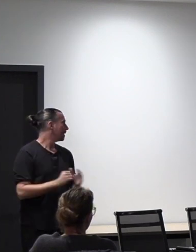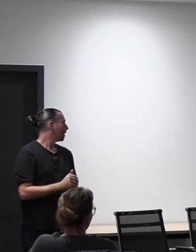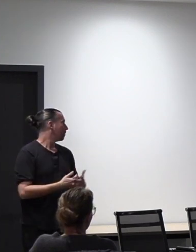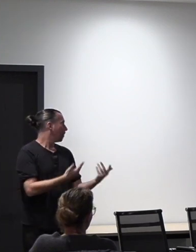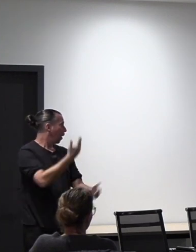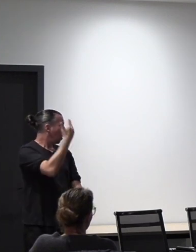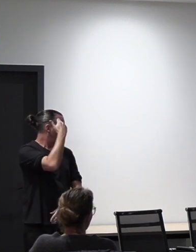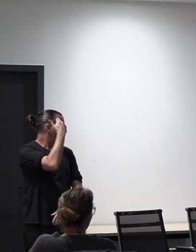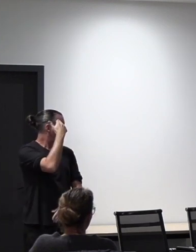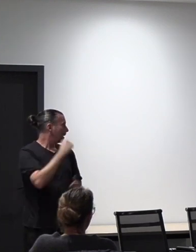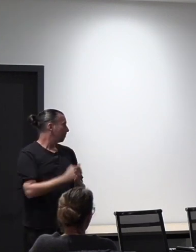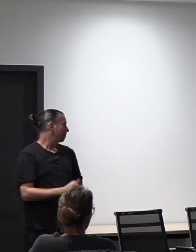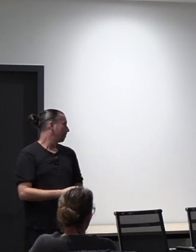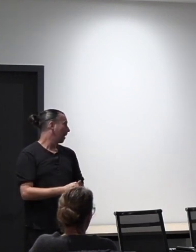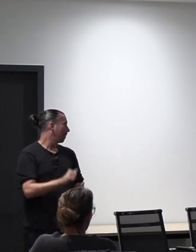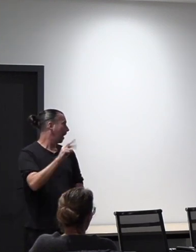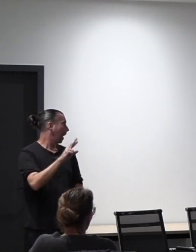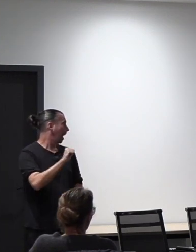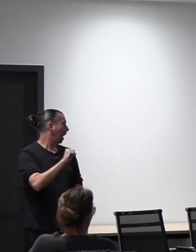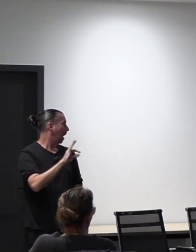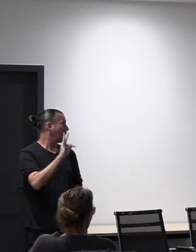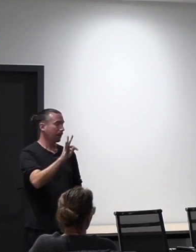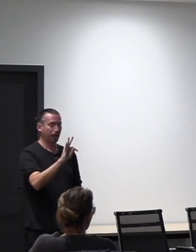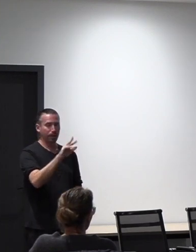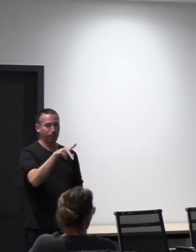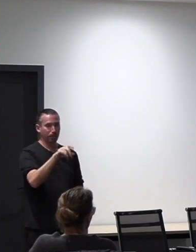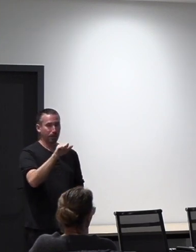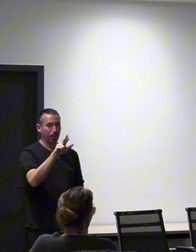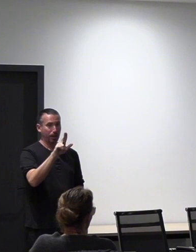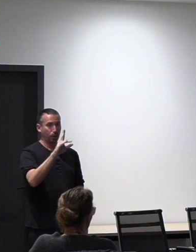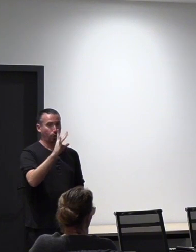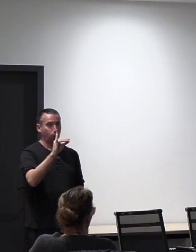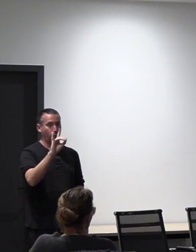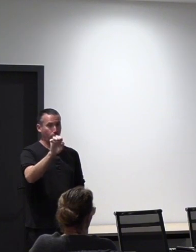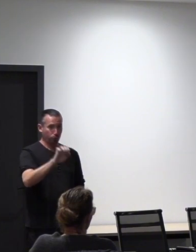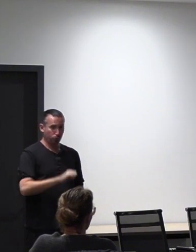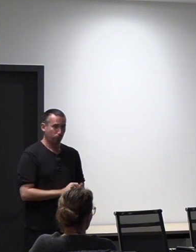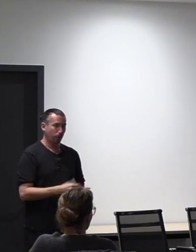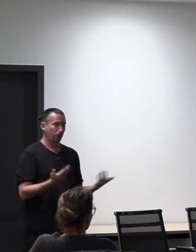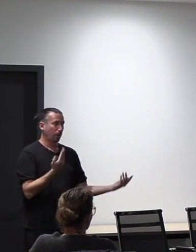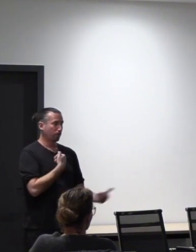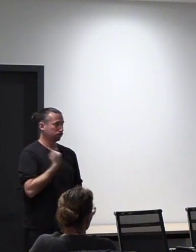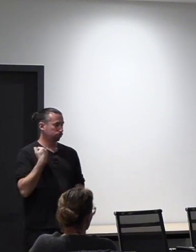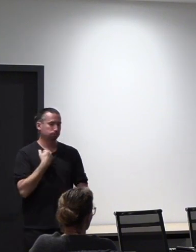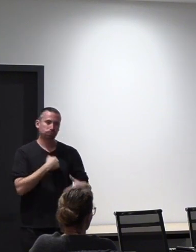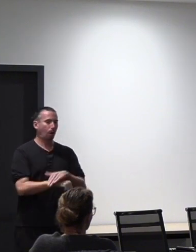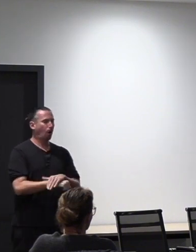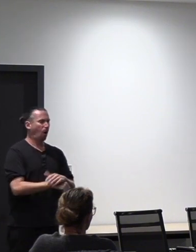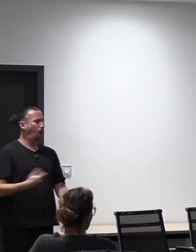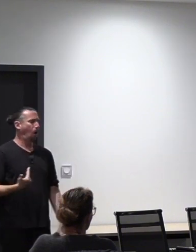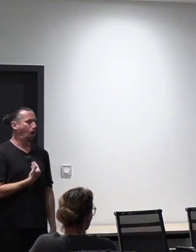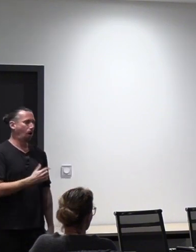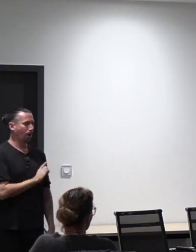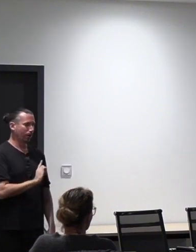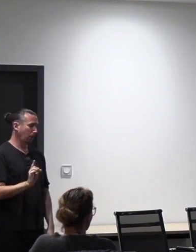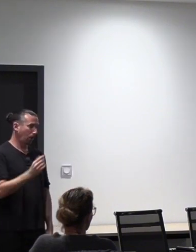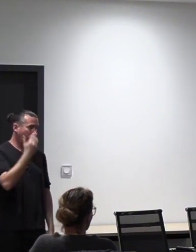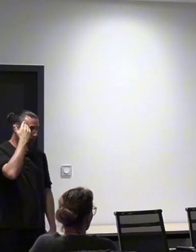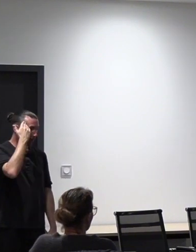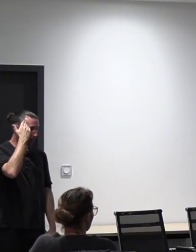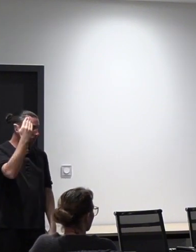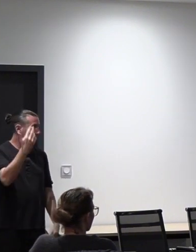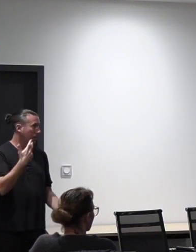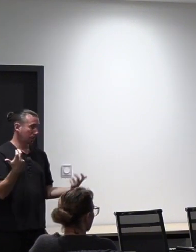va pas polémiquer pour savoir est-ce qu'il y avait de l'excès là-dedans. Nul ne peut se prévaloir de sa naissance comme d'un préjudice. À partir du moment où je